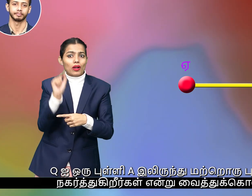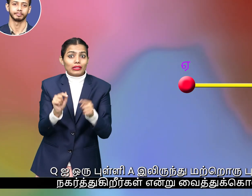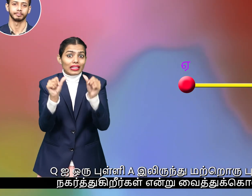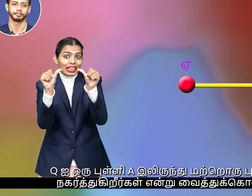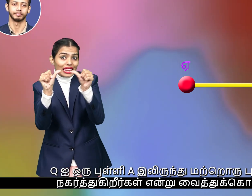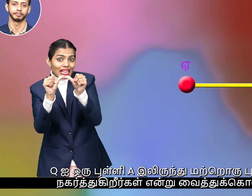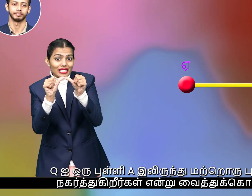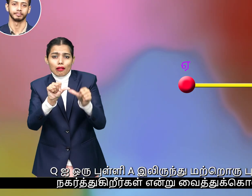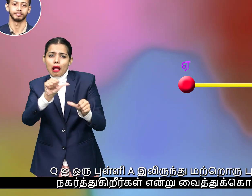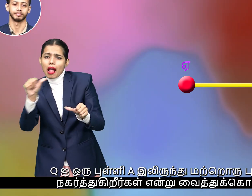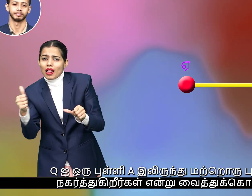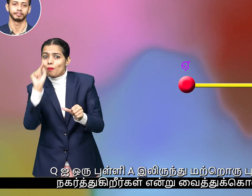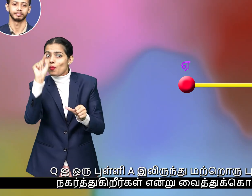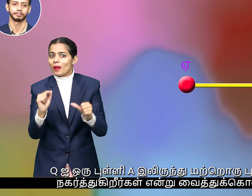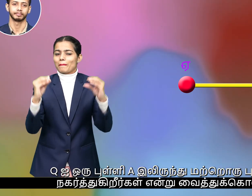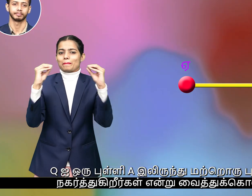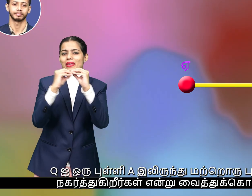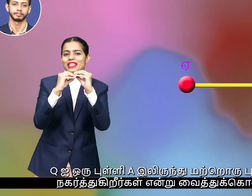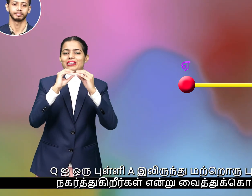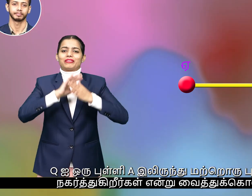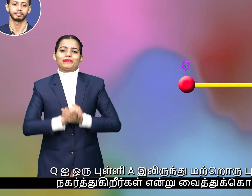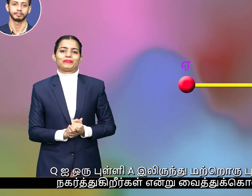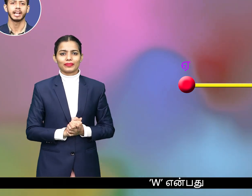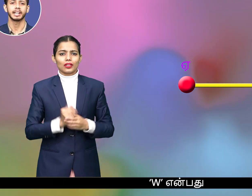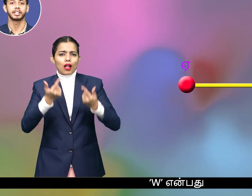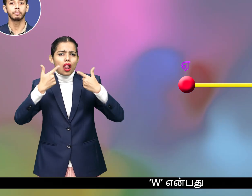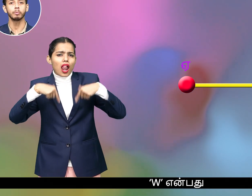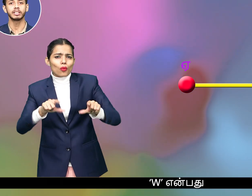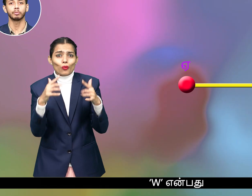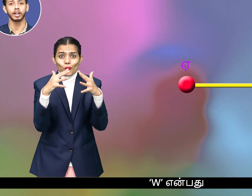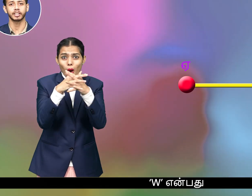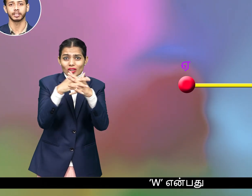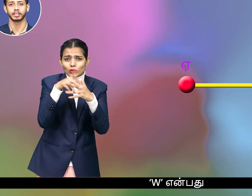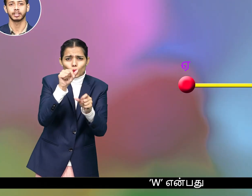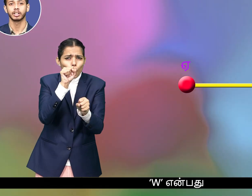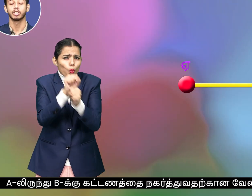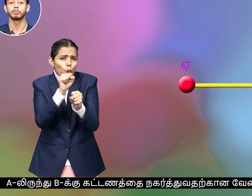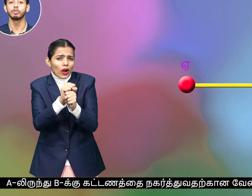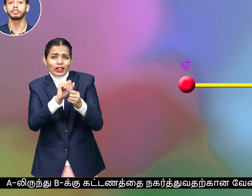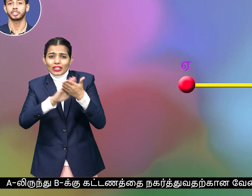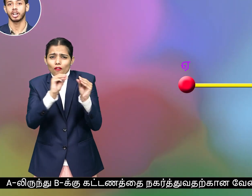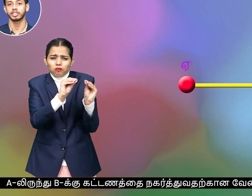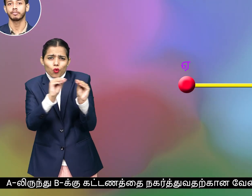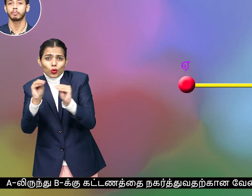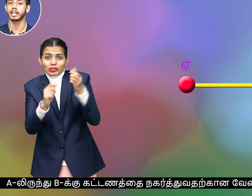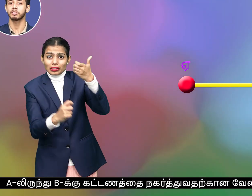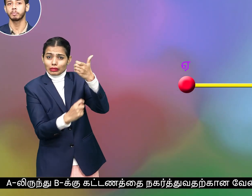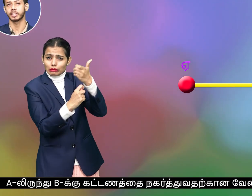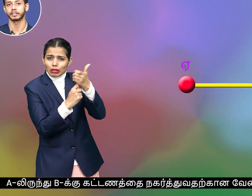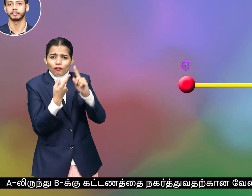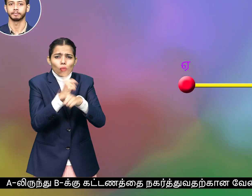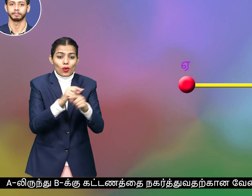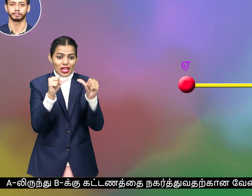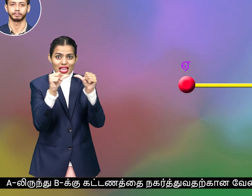புள்ளி Bவுக்கு நகர்த்துகிறீர்கள் என்று வைத்துக்கொள்வோம். W என்பது Aயிலிருந்து